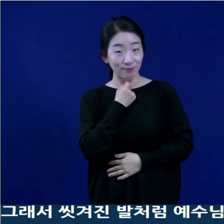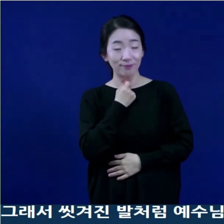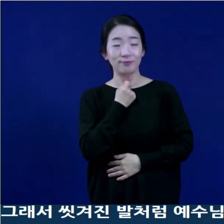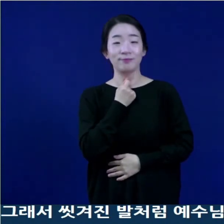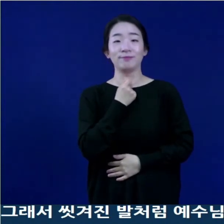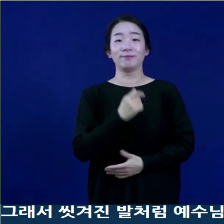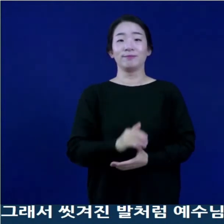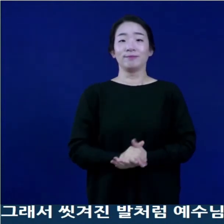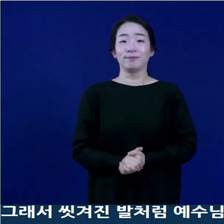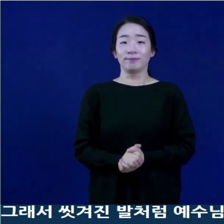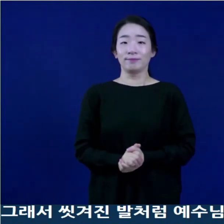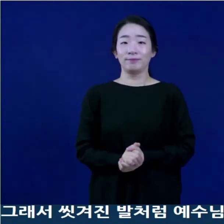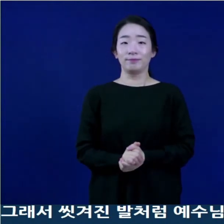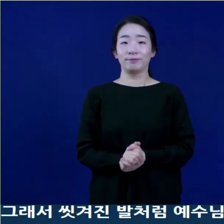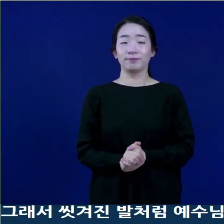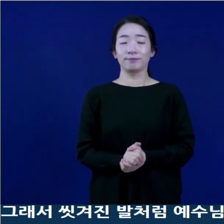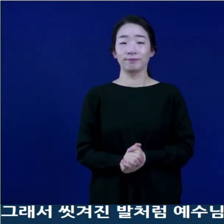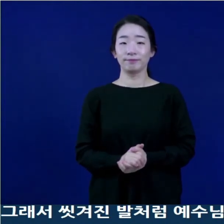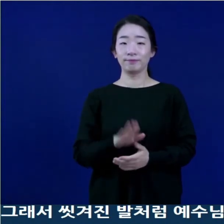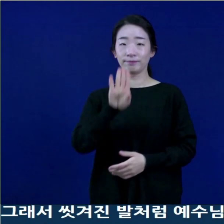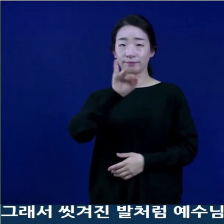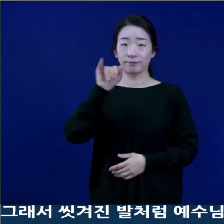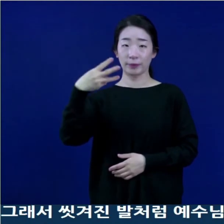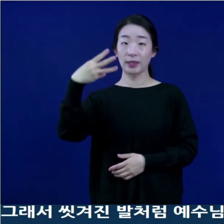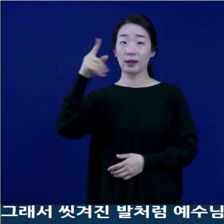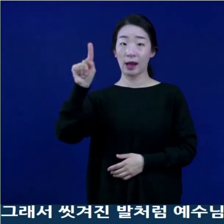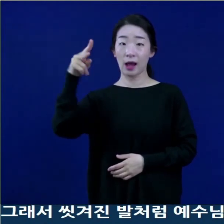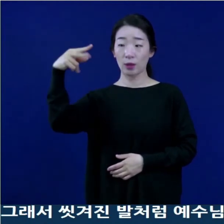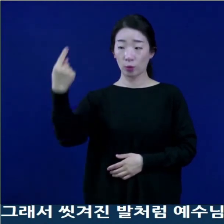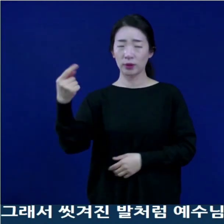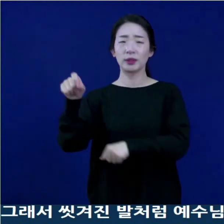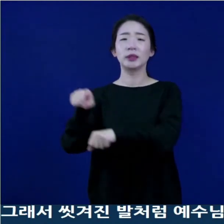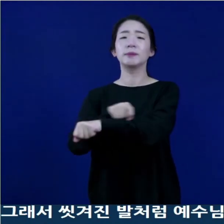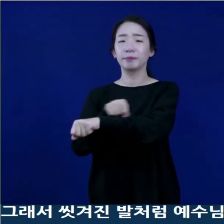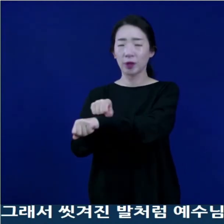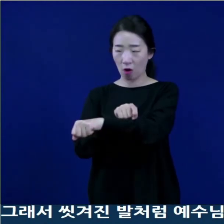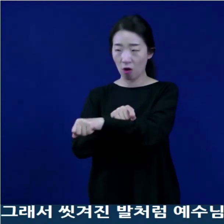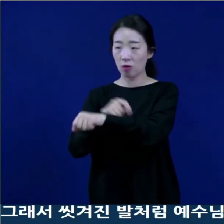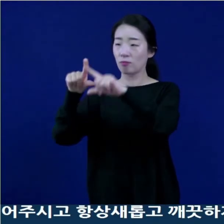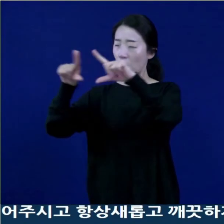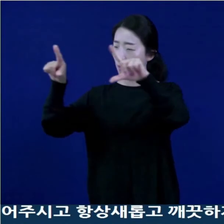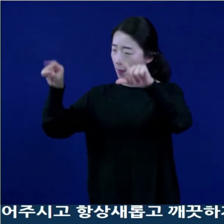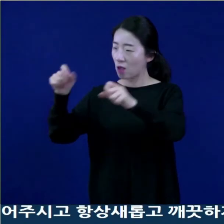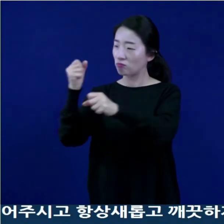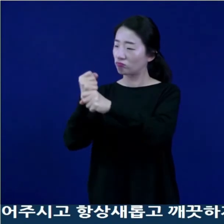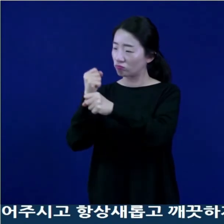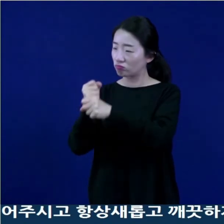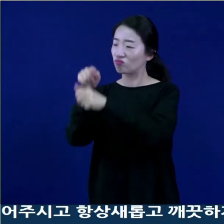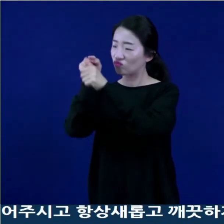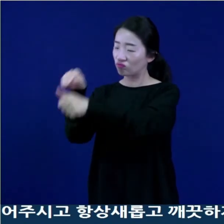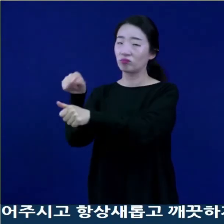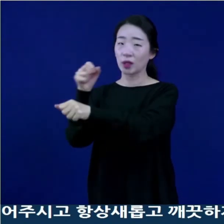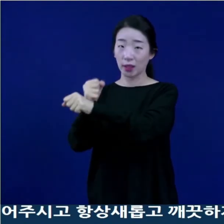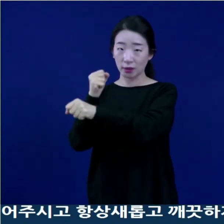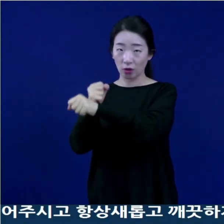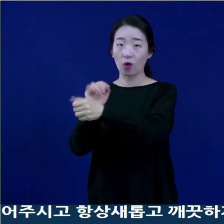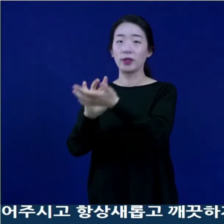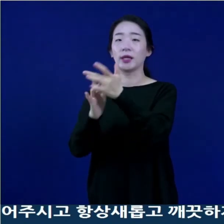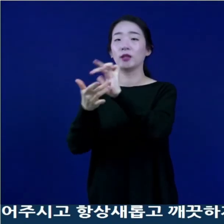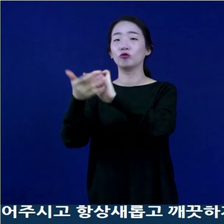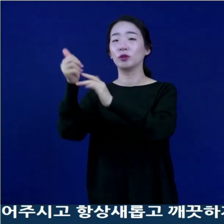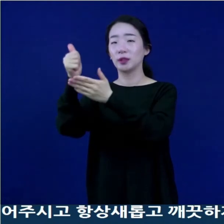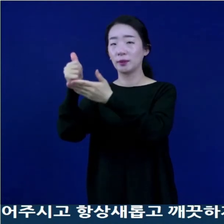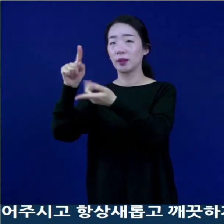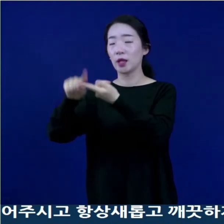여러분, 빌라도는 특별한 명패를 붙여서 예수님의 죽음을 오히려 세상에